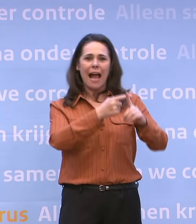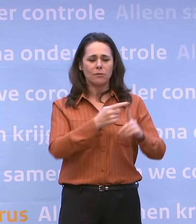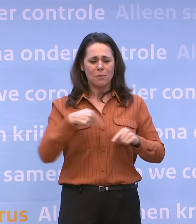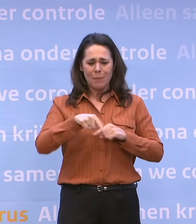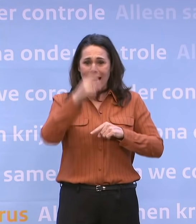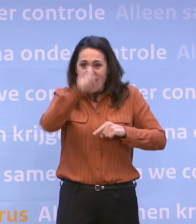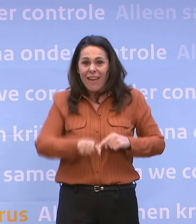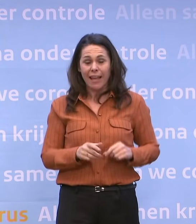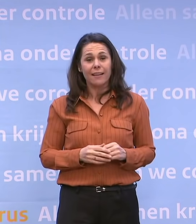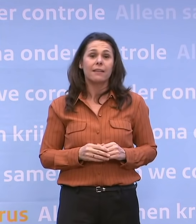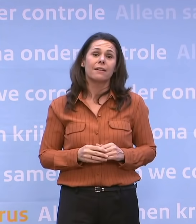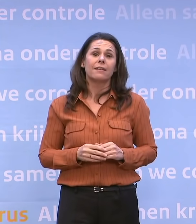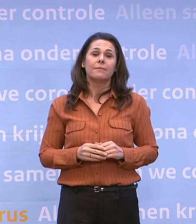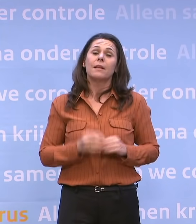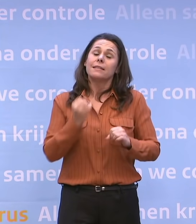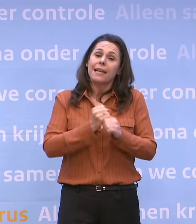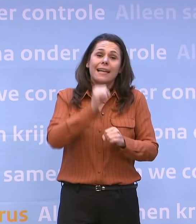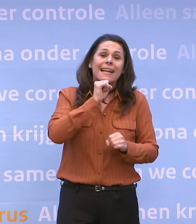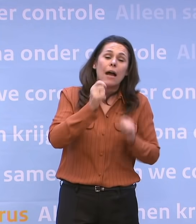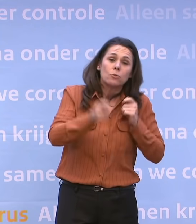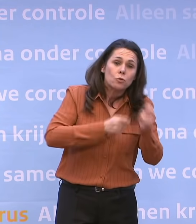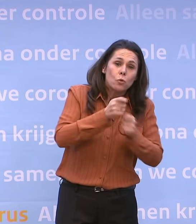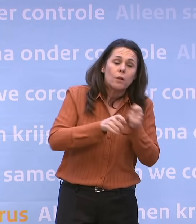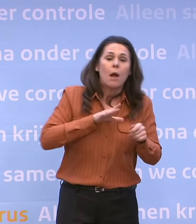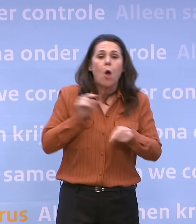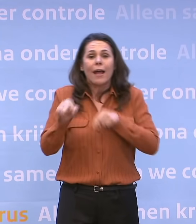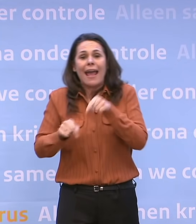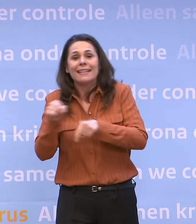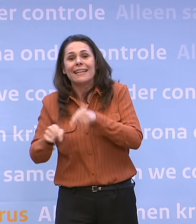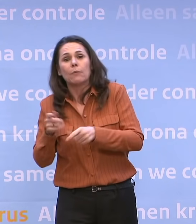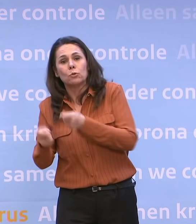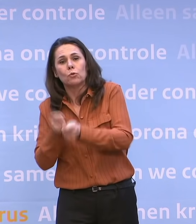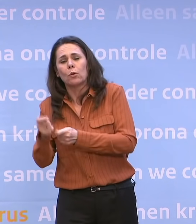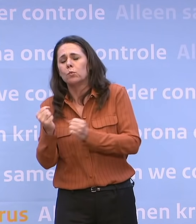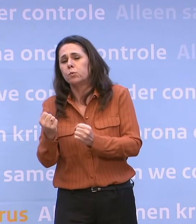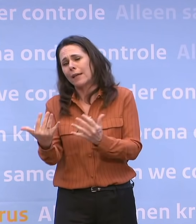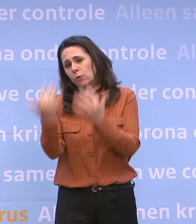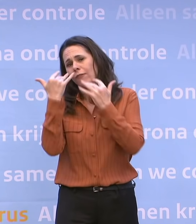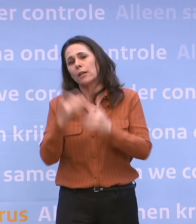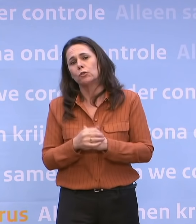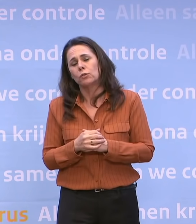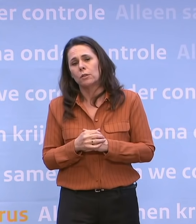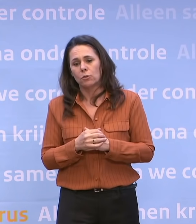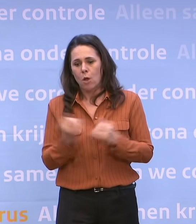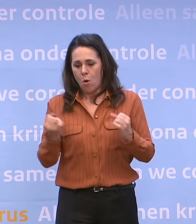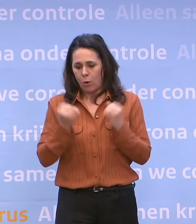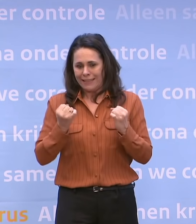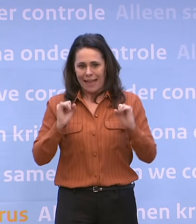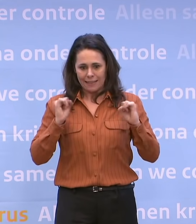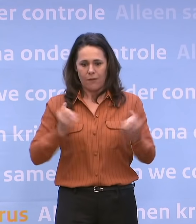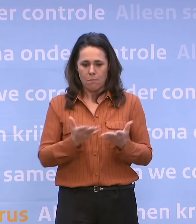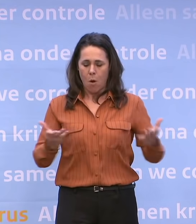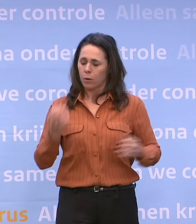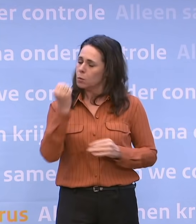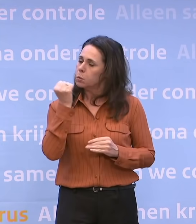week gerealiseerd in de met name ouderenzorg, maar ook gehandicaptenzorg. Ja, dat is zo indrukwekkend. Dus het organiserend vermogen opeens is zo ongelooflijk